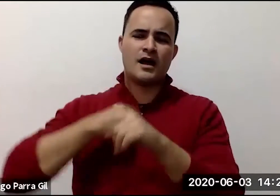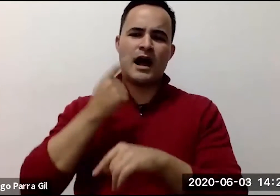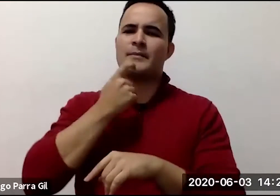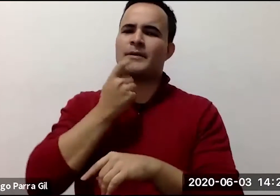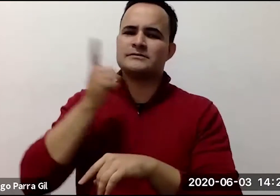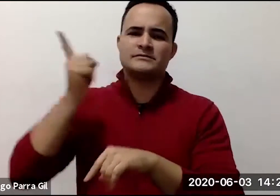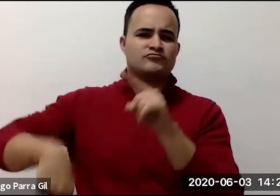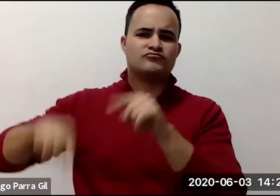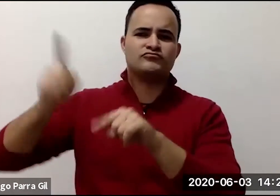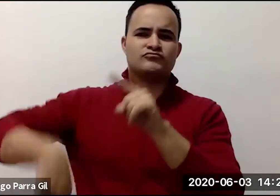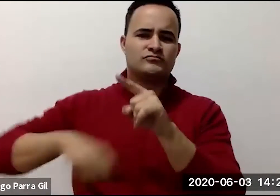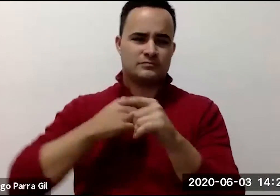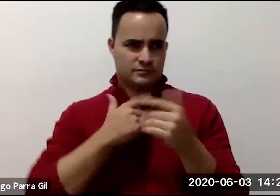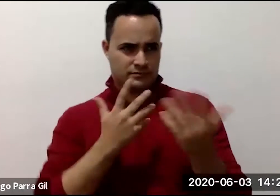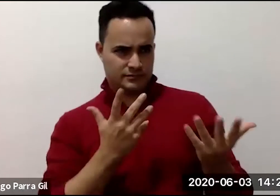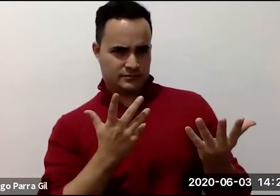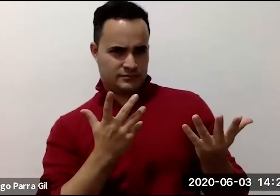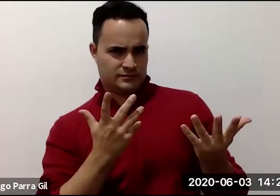potente, porque